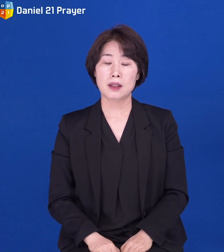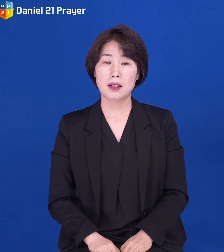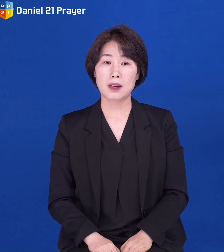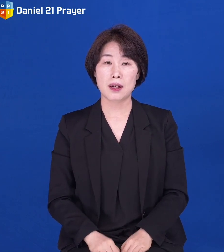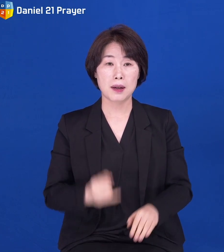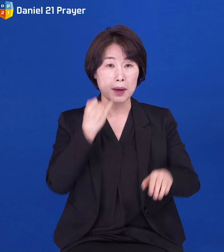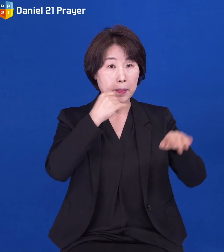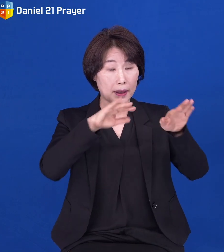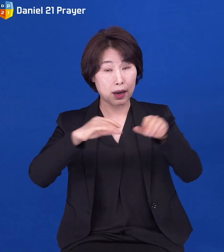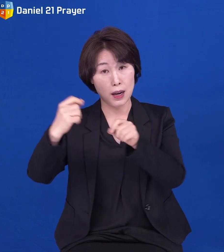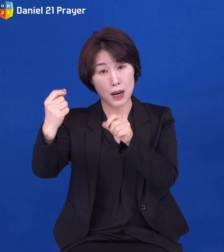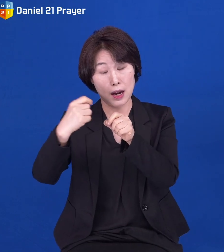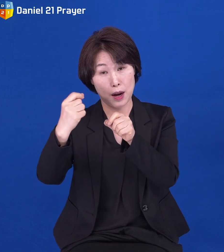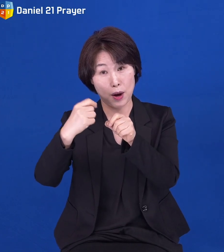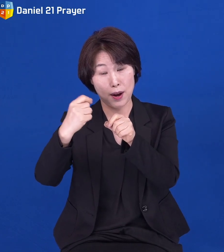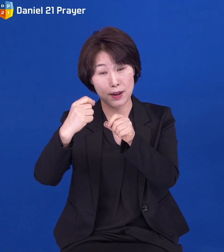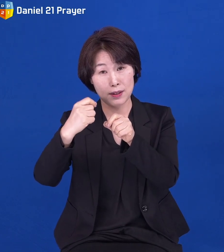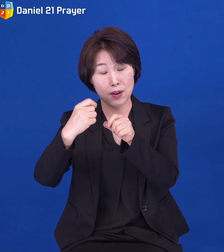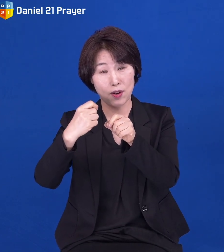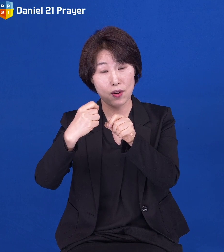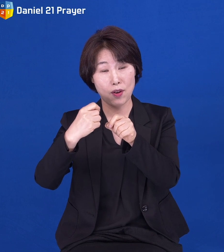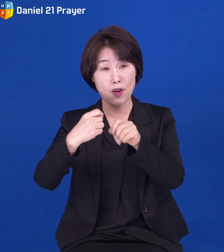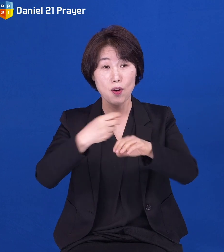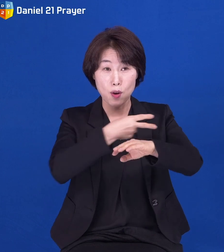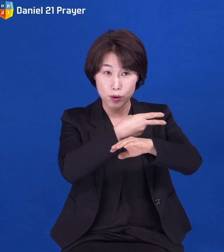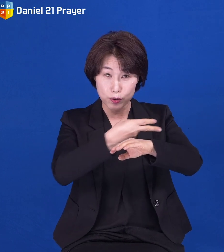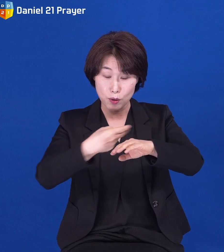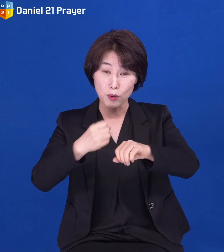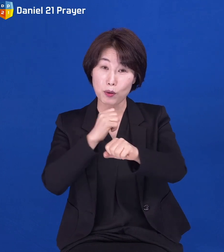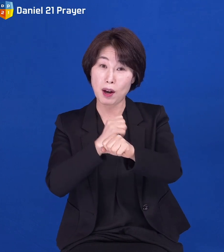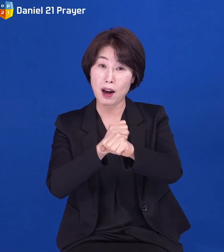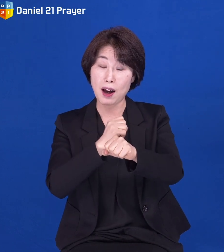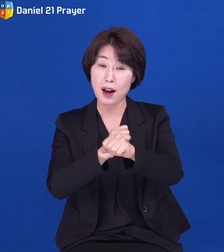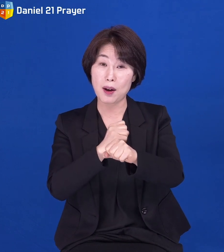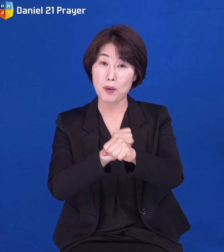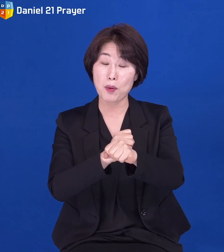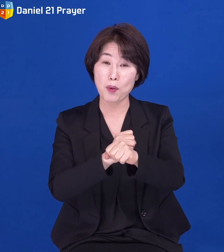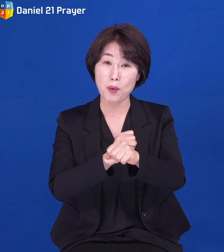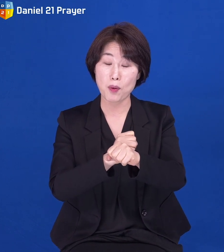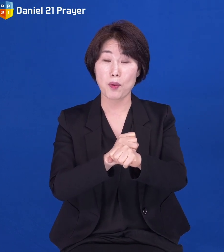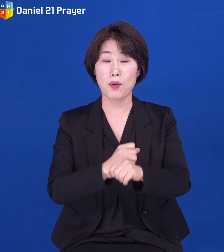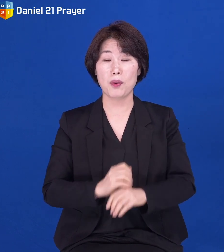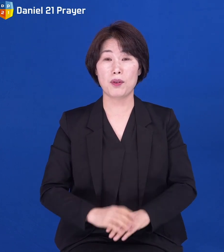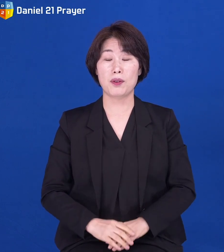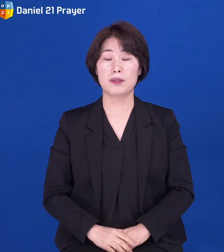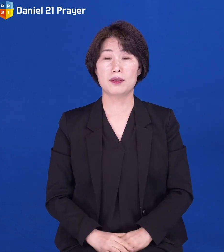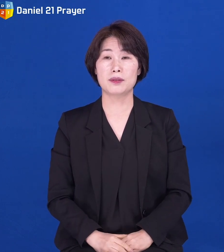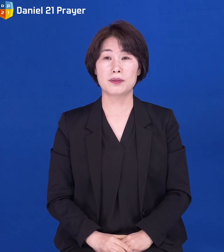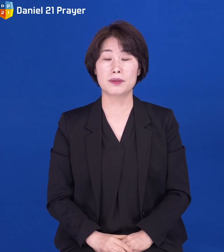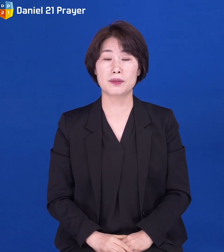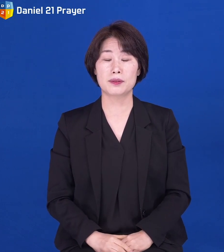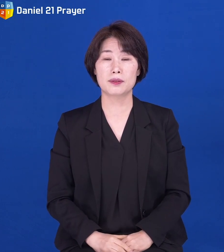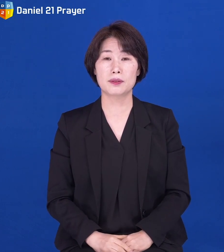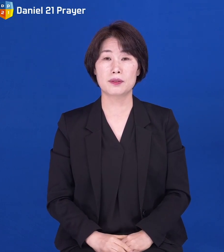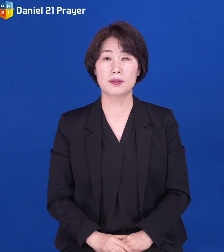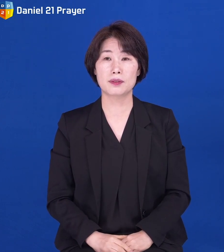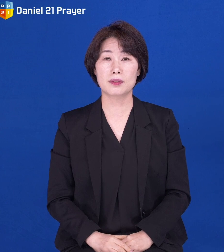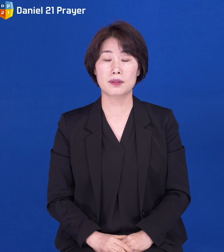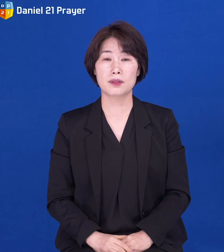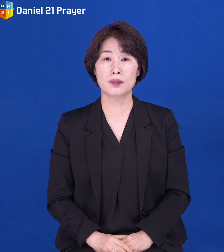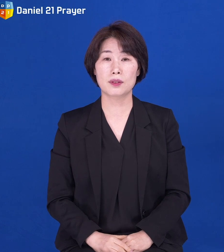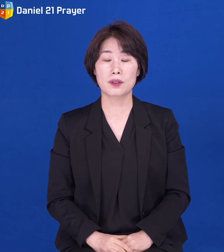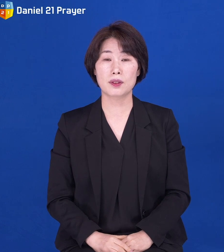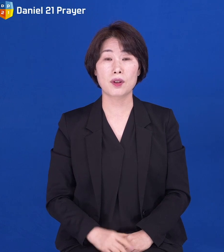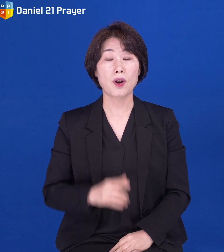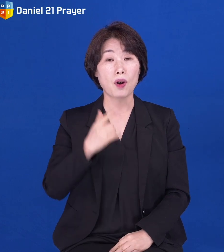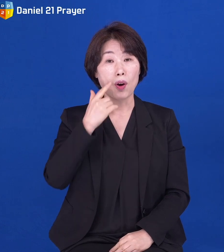굉장히 가까워서 제가 수영복 입고 엄마 찾으러 교회 가고 막 그랬던 적이 있었는데 아무튼 그런 굉장히